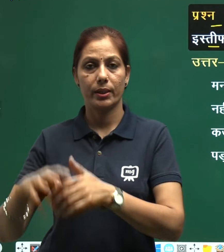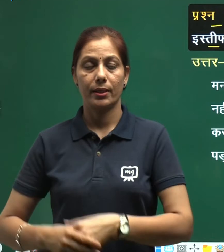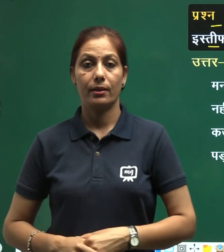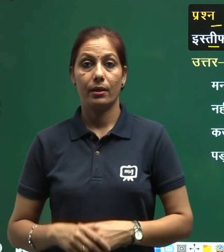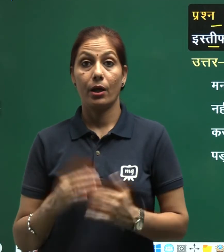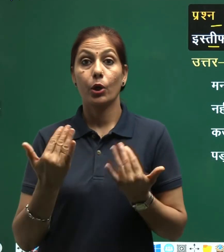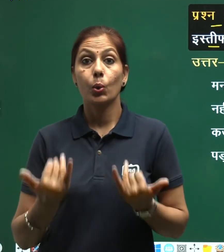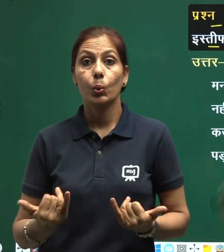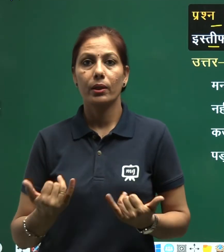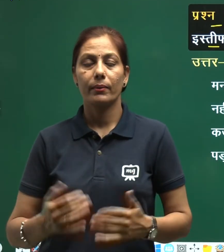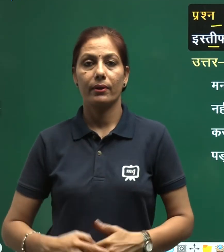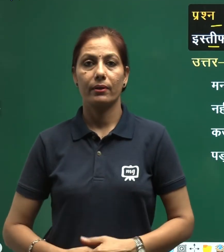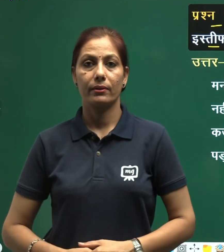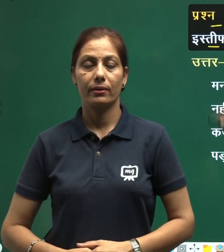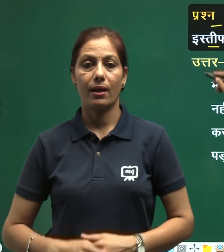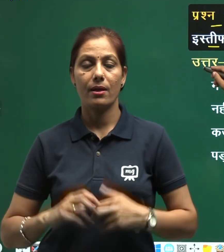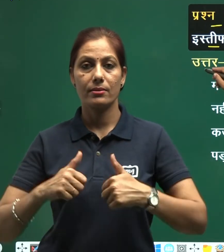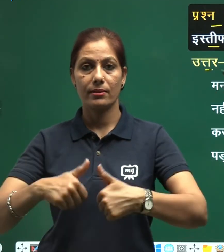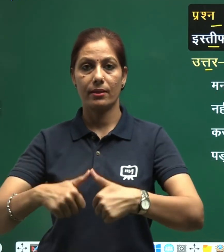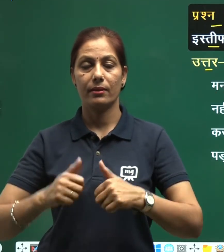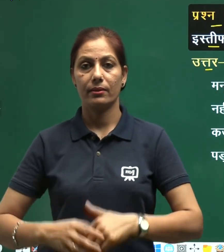क्यों देना पड़ा? उत्तर है,